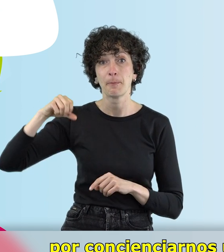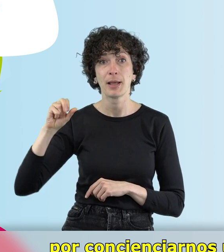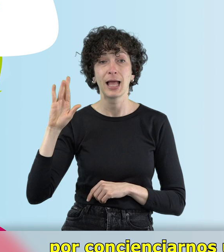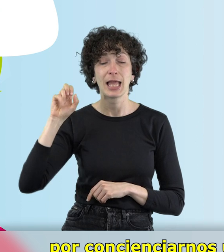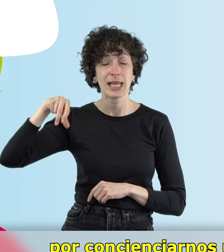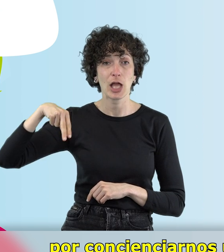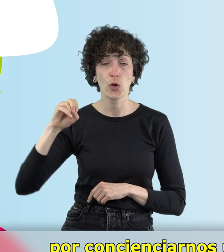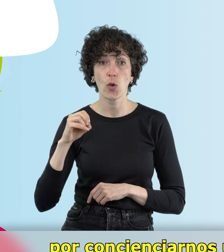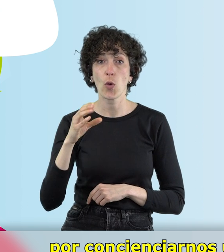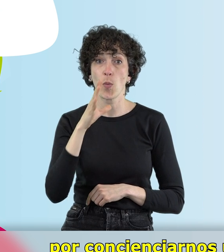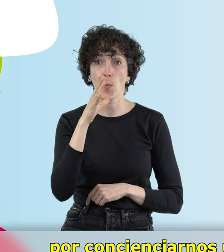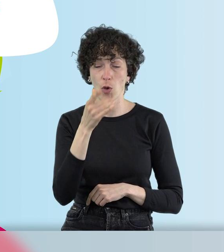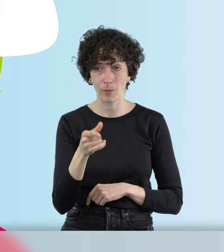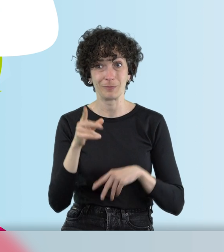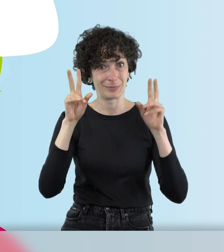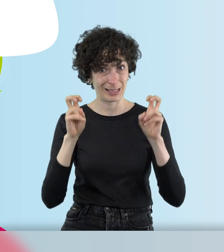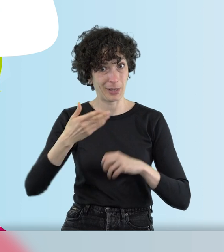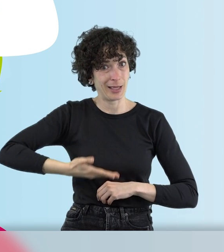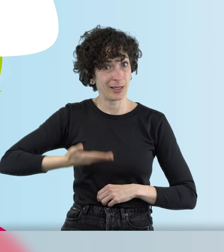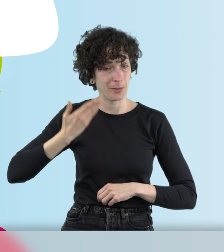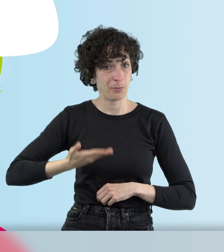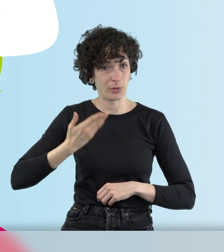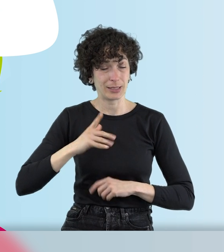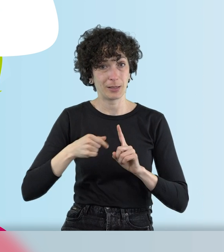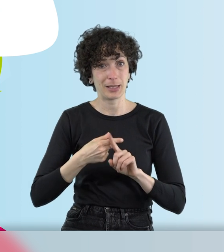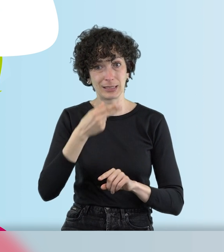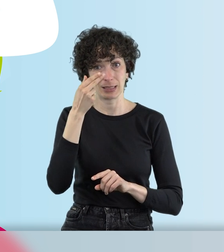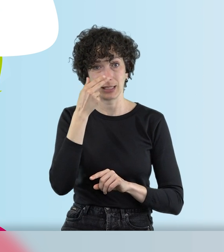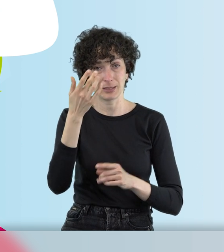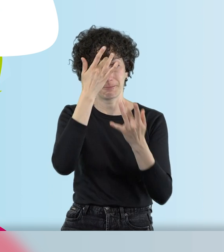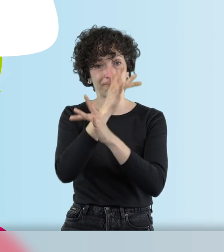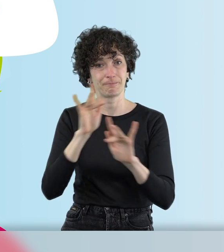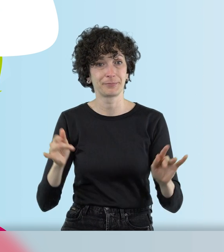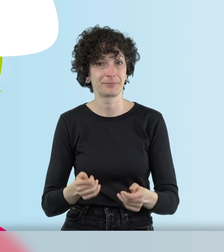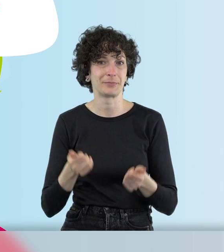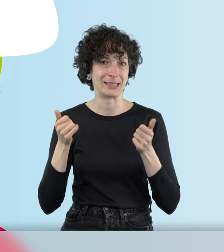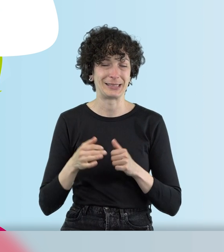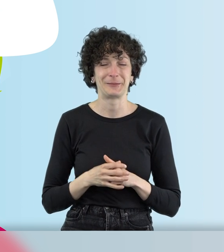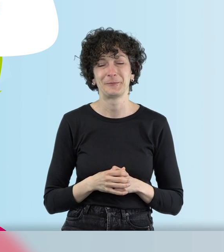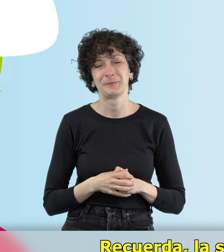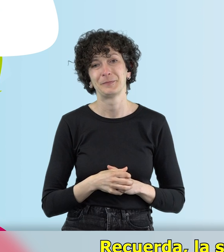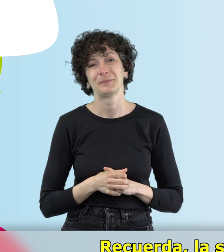concienciarnos un poco más acerca de este tema tan importante e interesante.